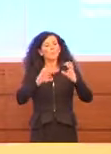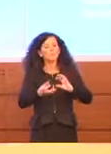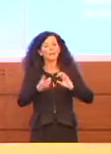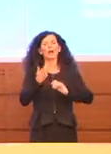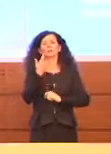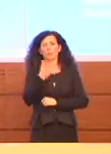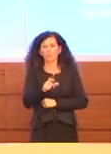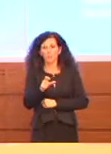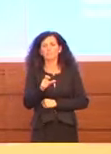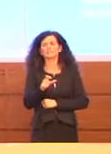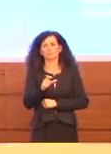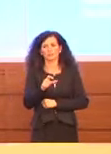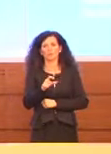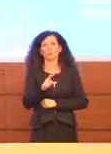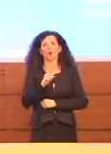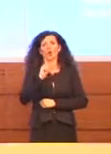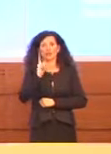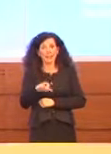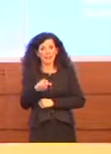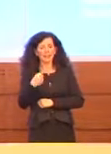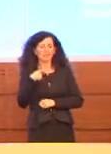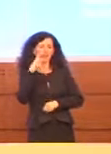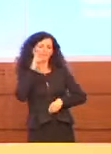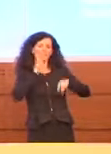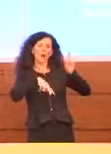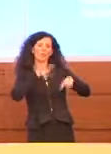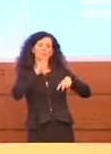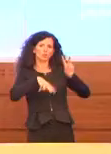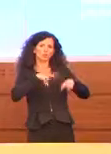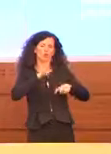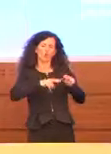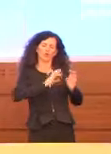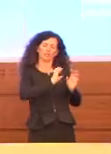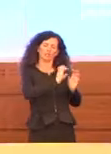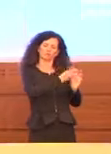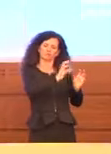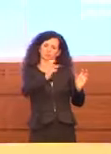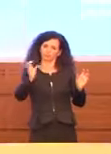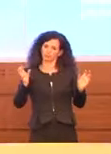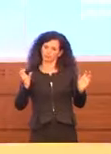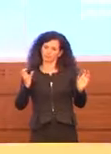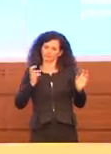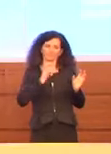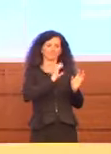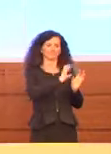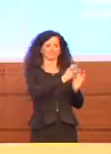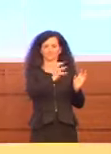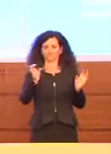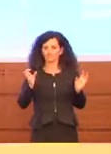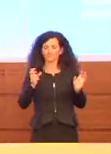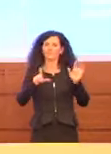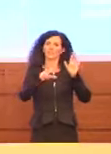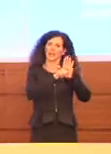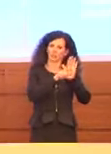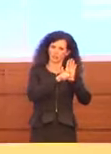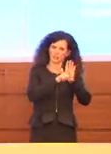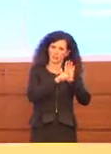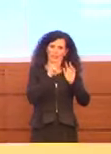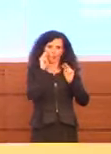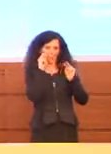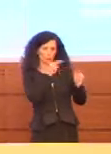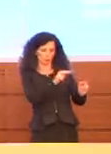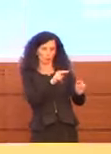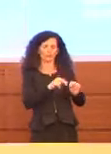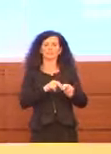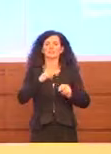considerazione vari aspetti sia aspetti da un punto di vista legislativo si aspetta da un punto di